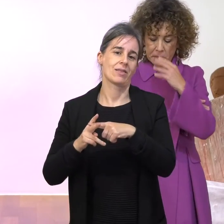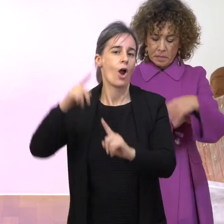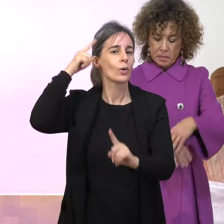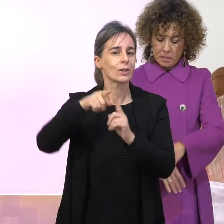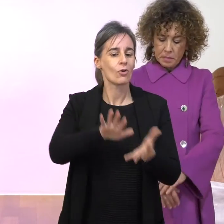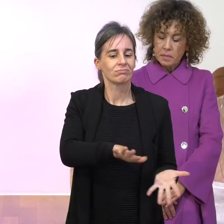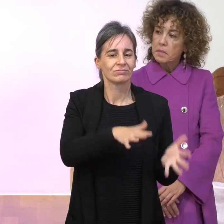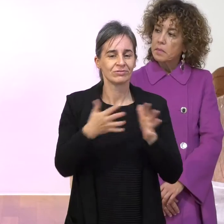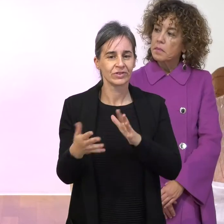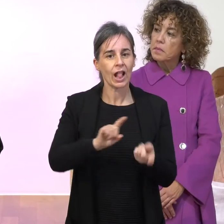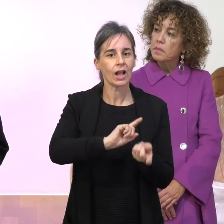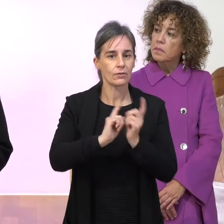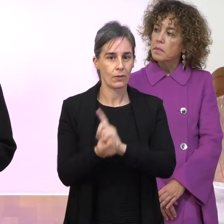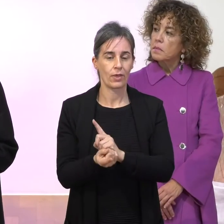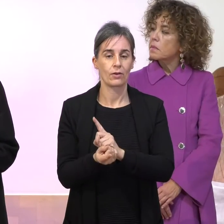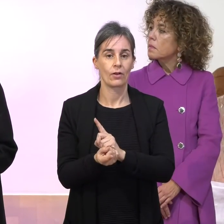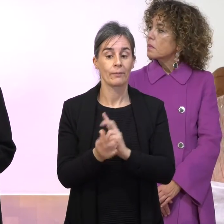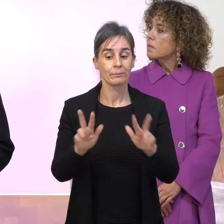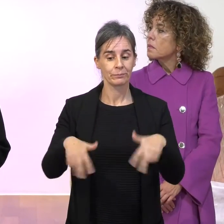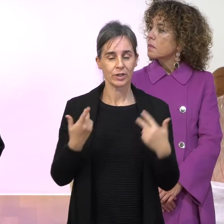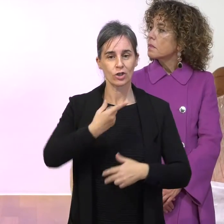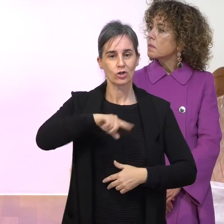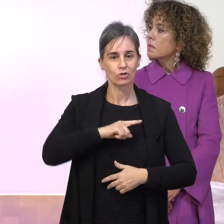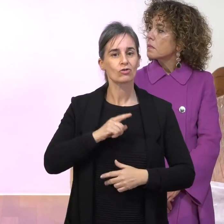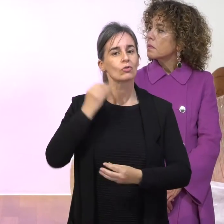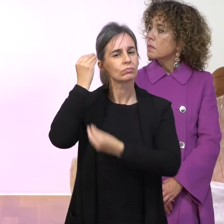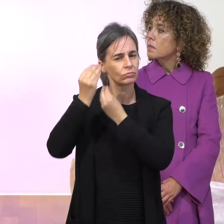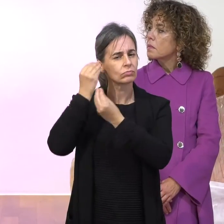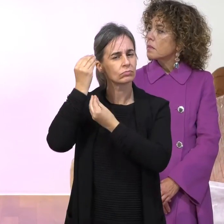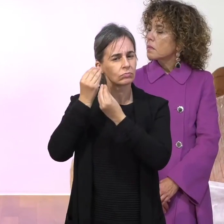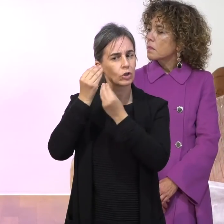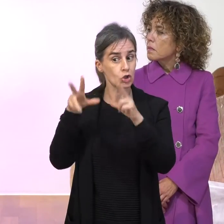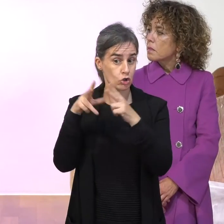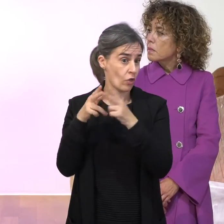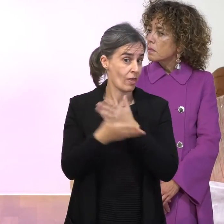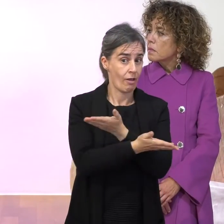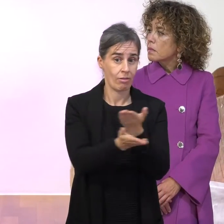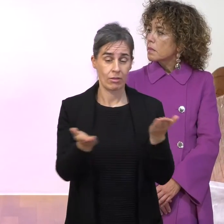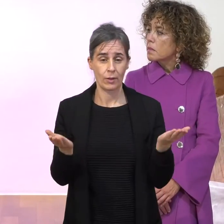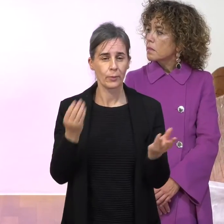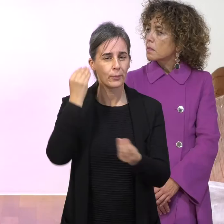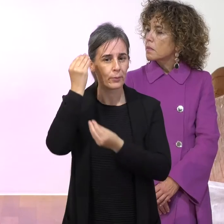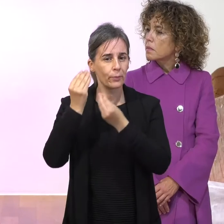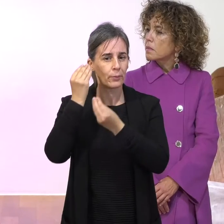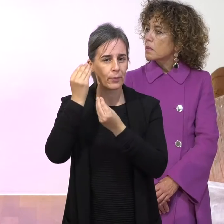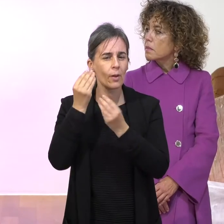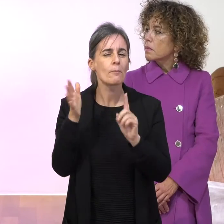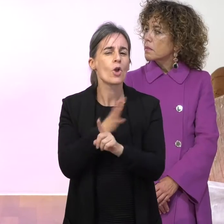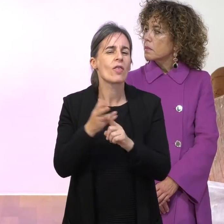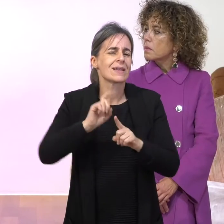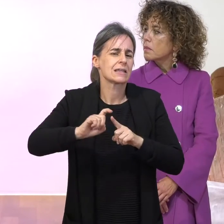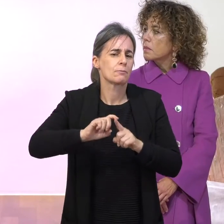transformación que nos permitira facer reflexionar a sociedade sobre as múltiples